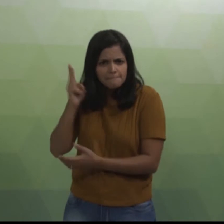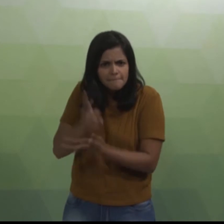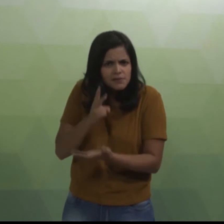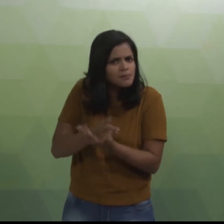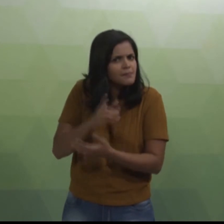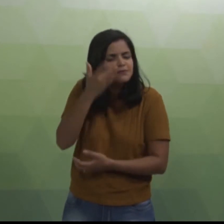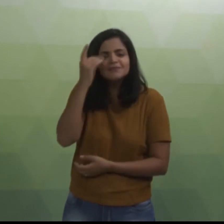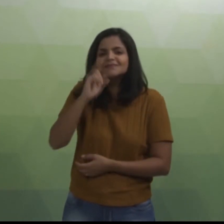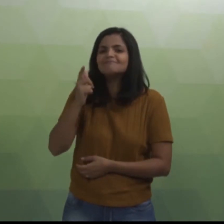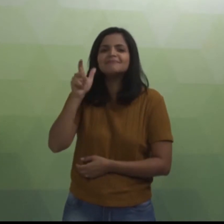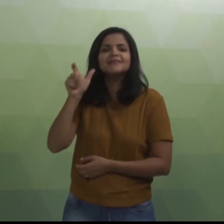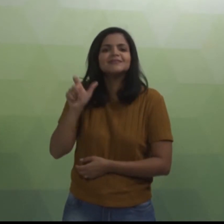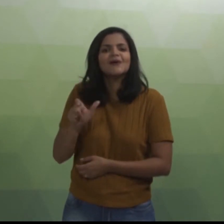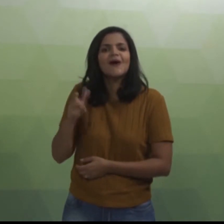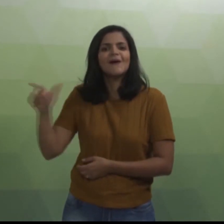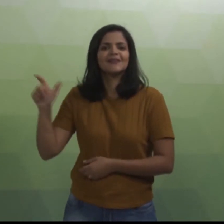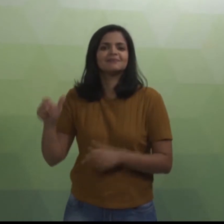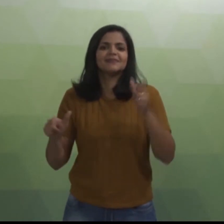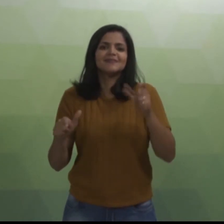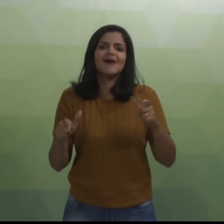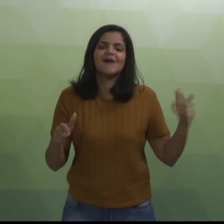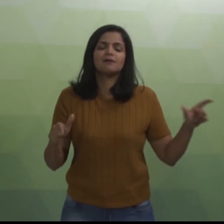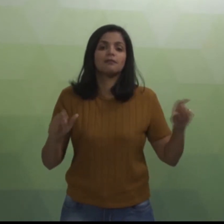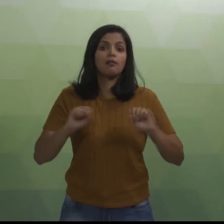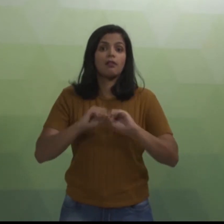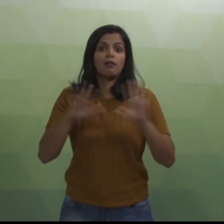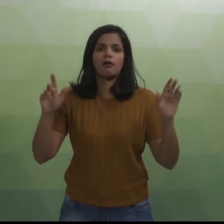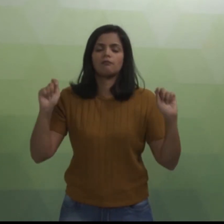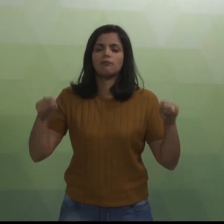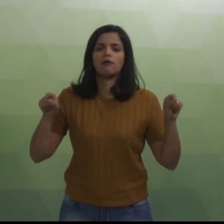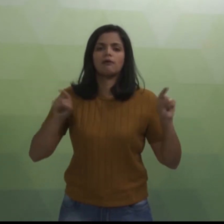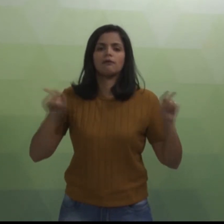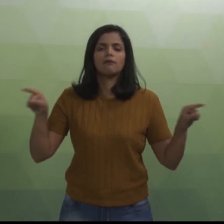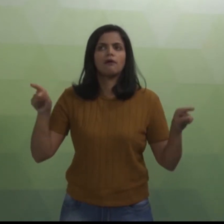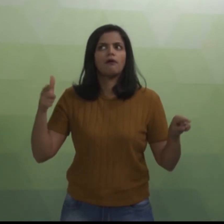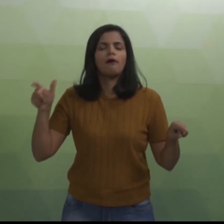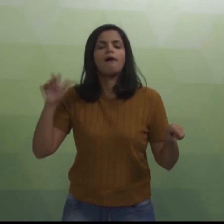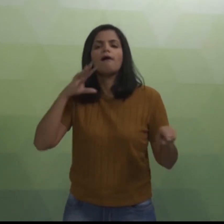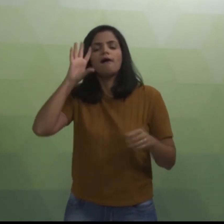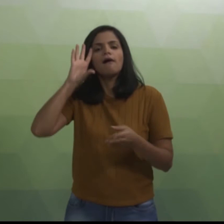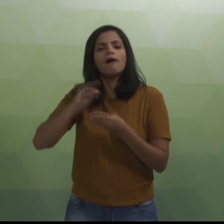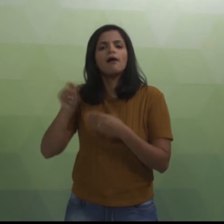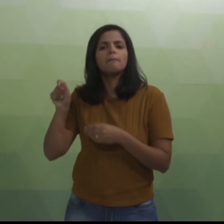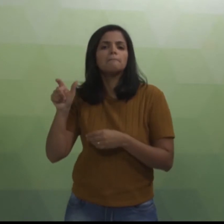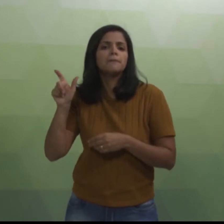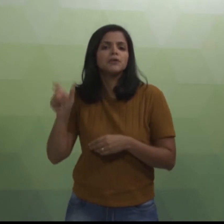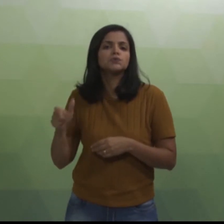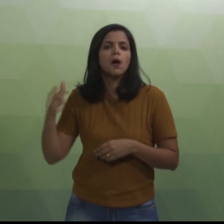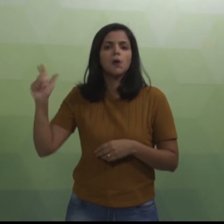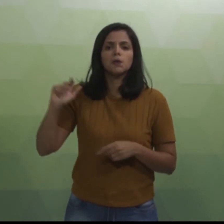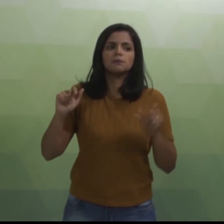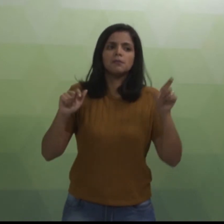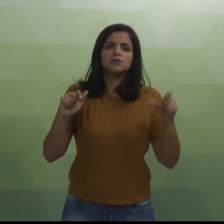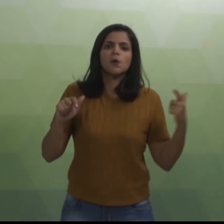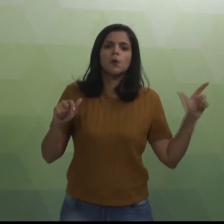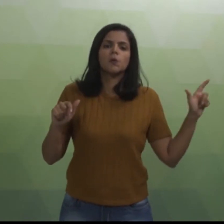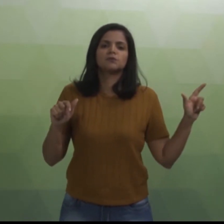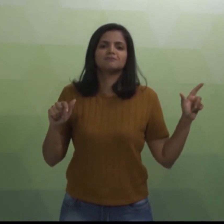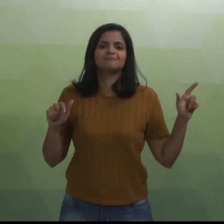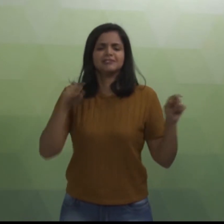Esses dois são as mesmas pessoas? Não, são pessoas diferentes. Então, isso tem que ficar claro no discurso.